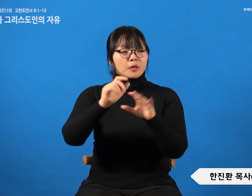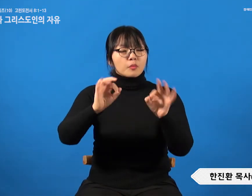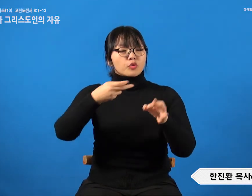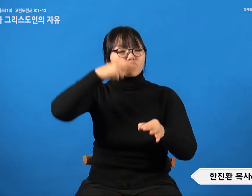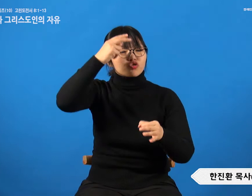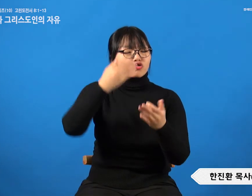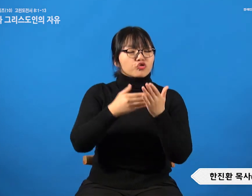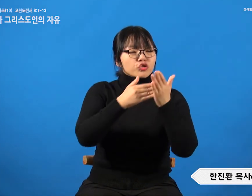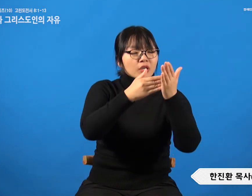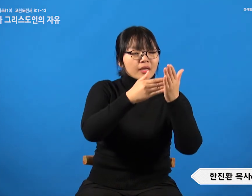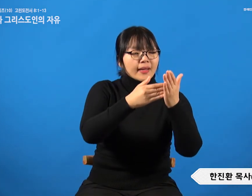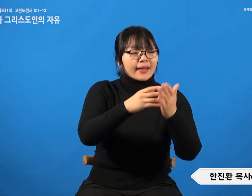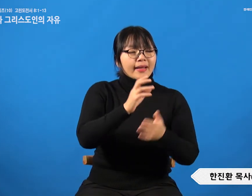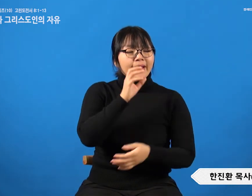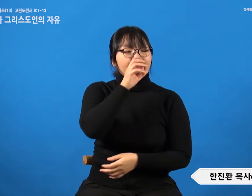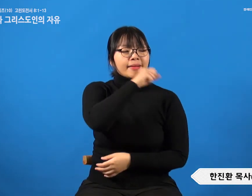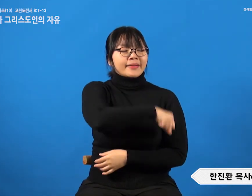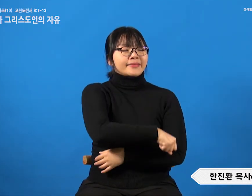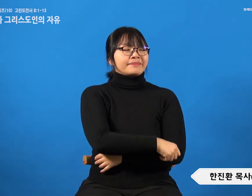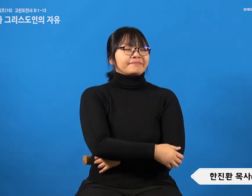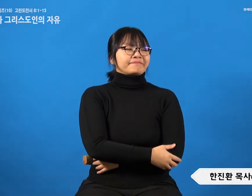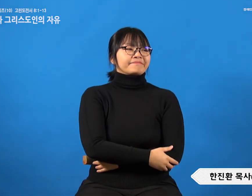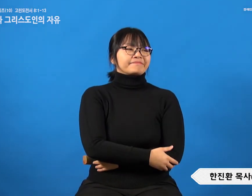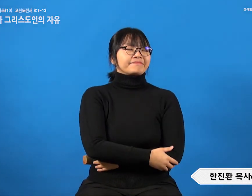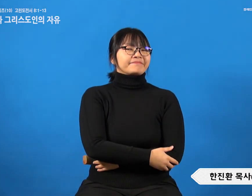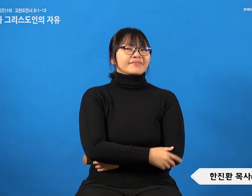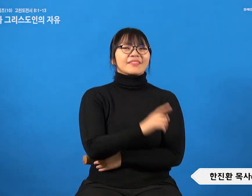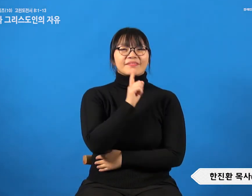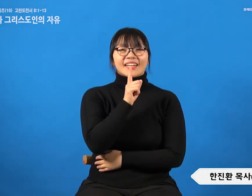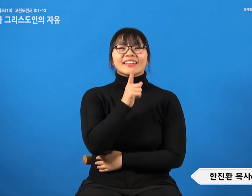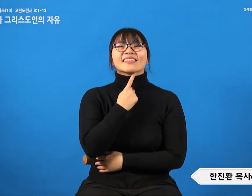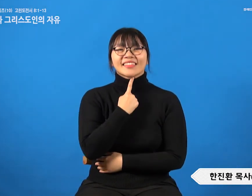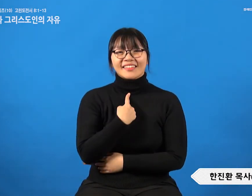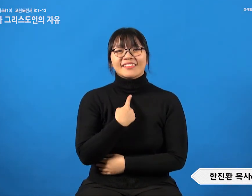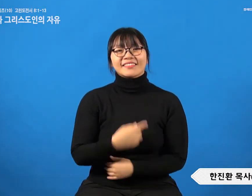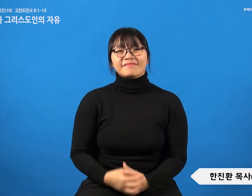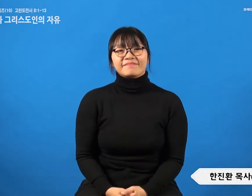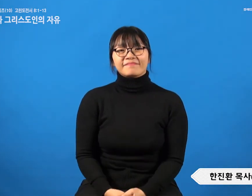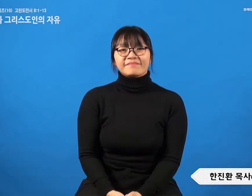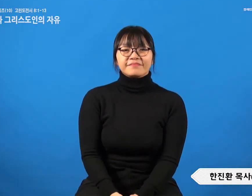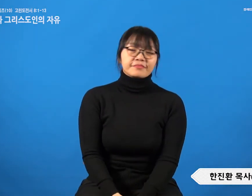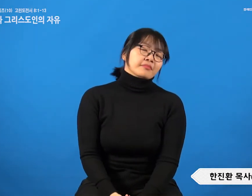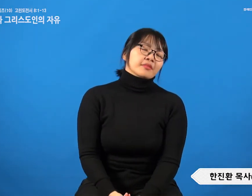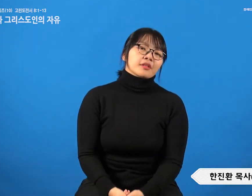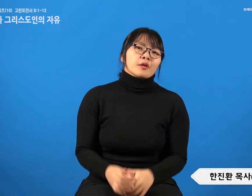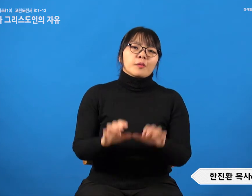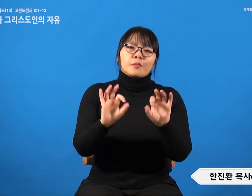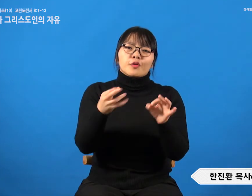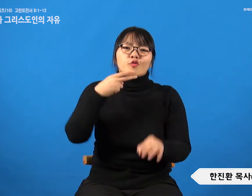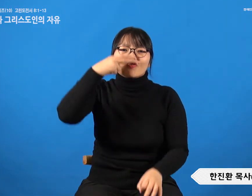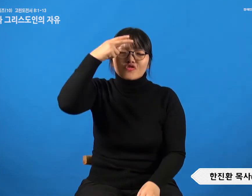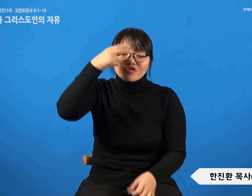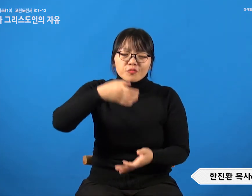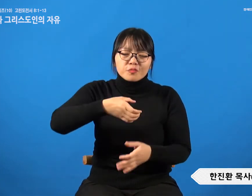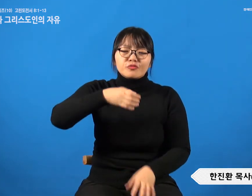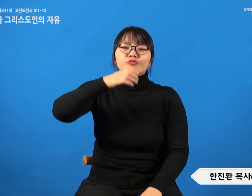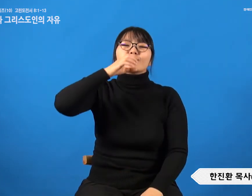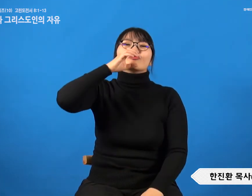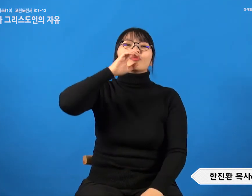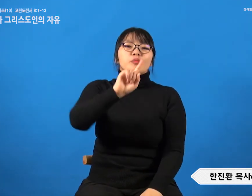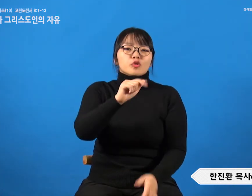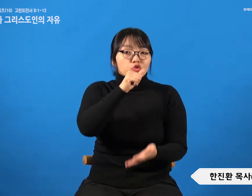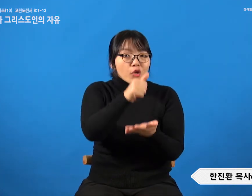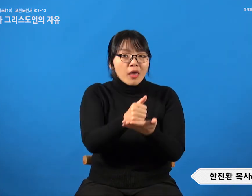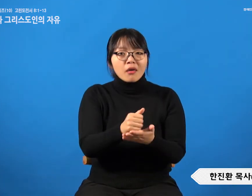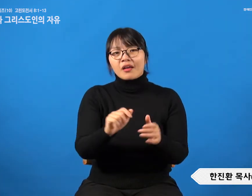잔 달라고 그 소리 못하겠더라. 목사님이 그런 얘기를 하셨습니다. 와인 한 잔 마시는 거 그거